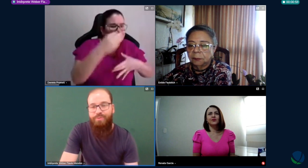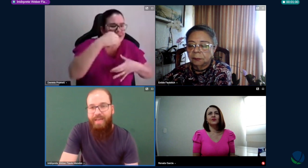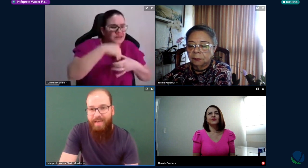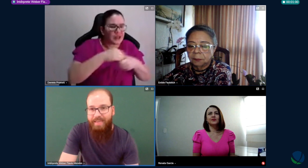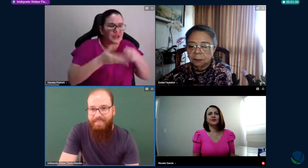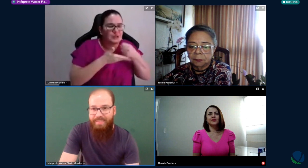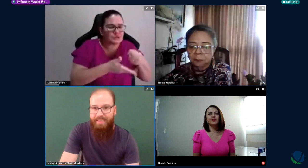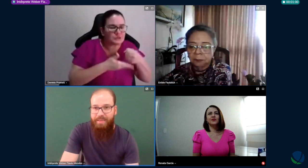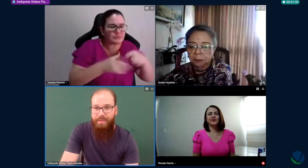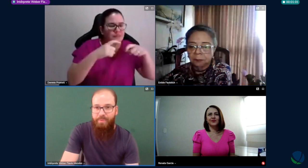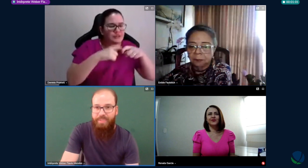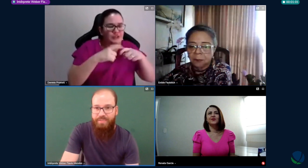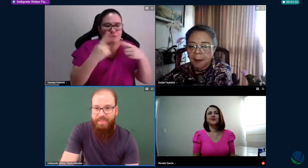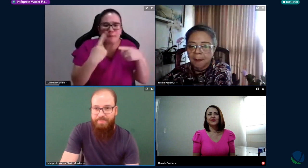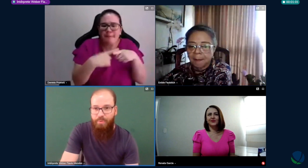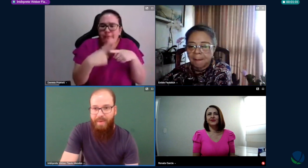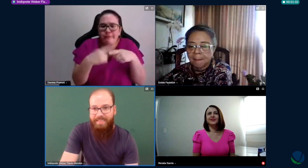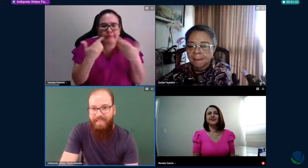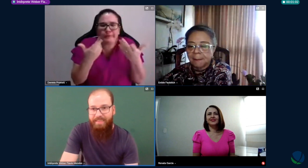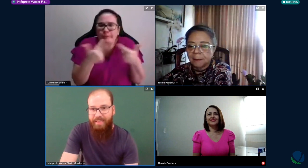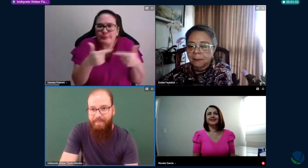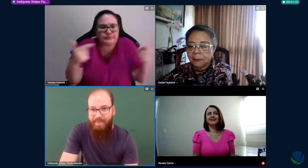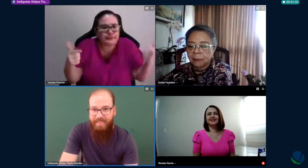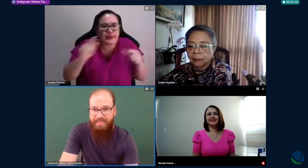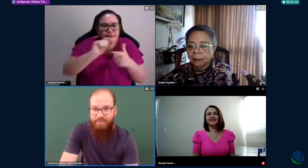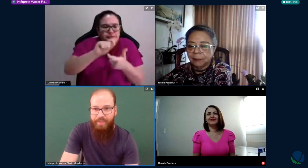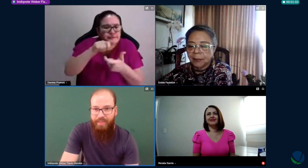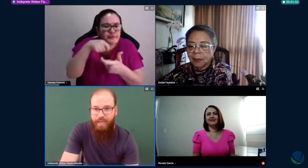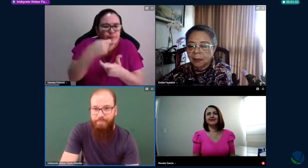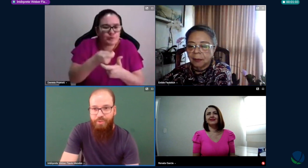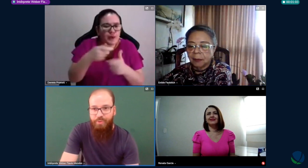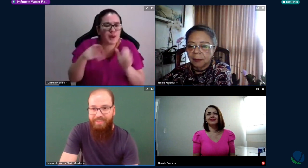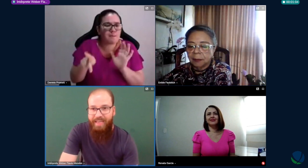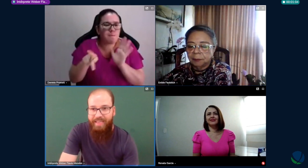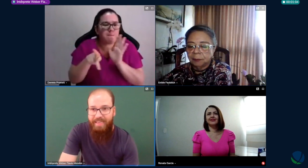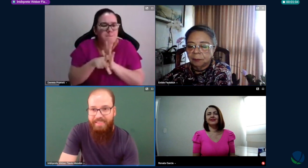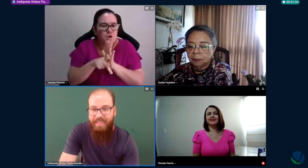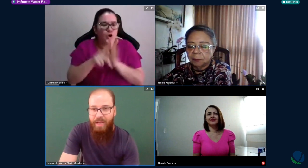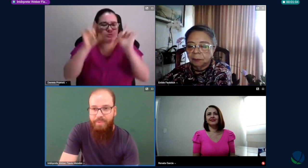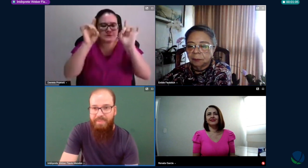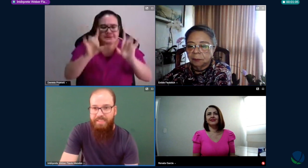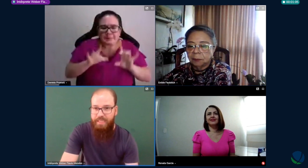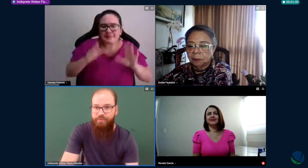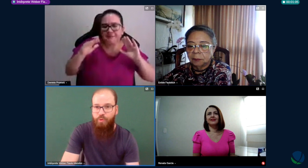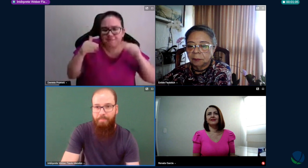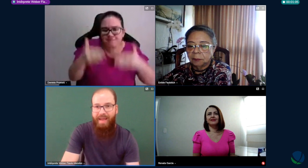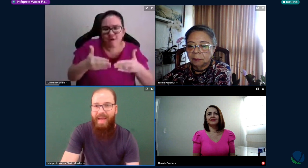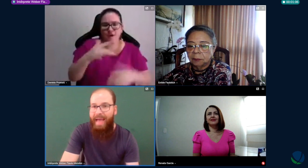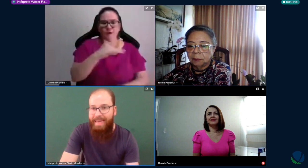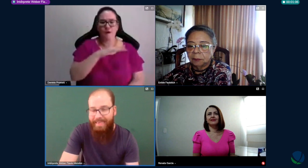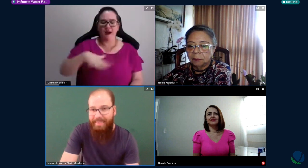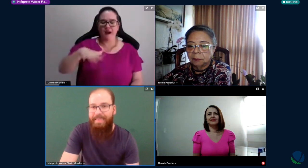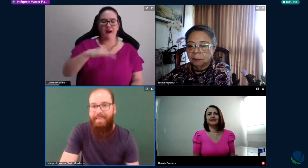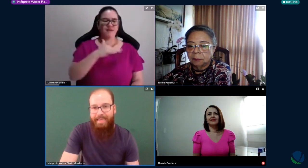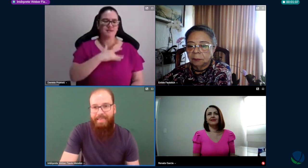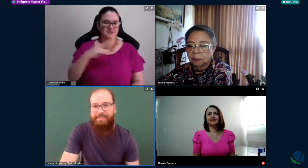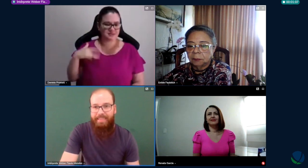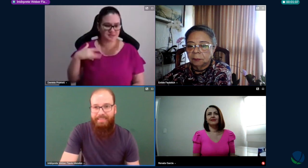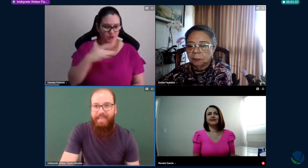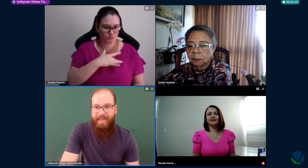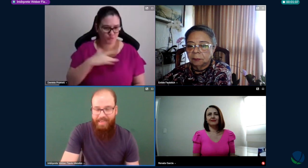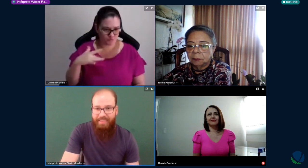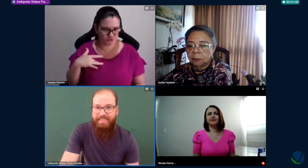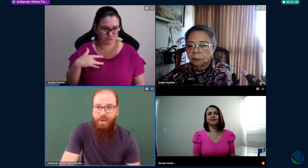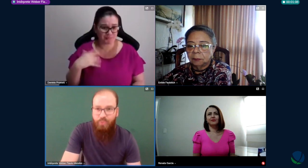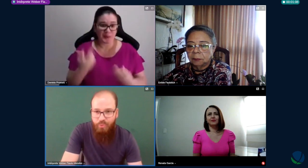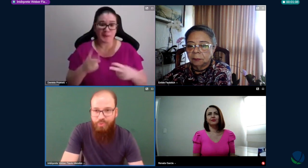com dificuldades e muitas vezes, por mais que ele tenha a presença do intérprete, não tem aquele sinal específico para a área,